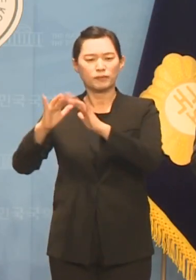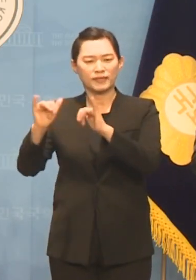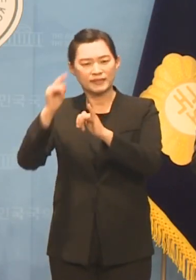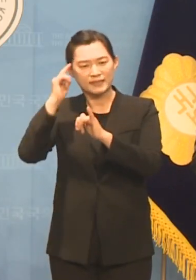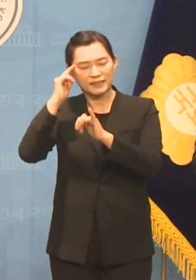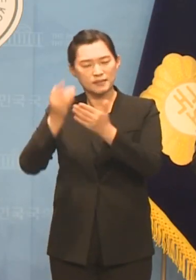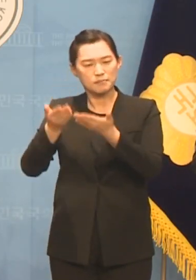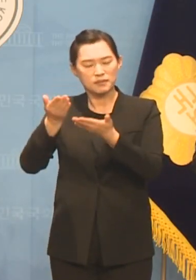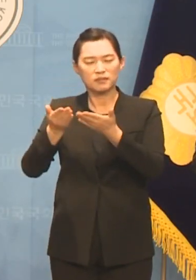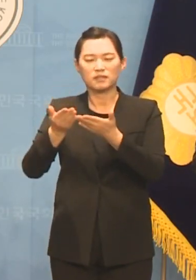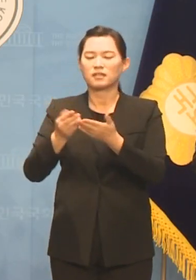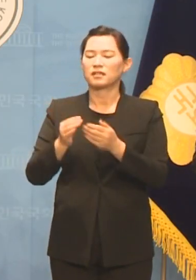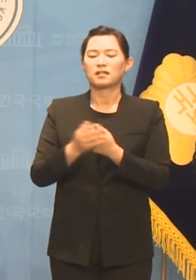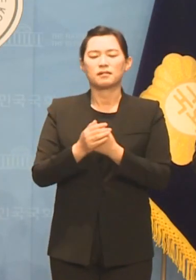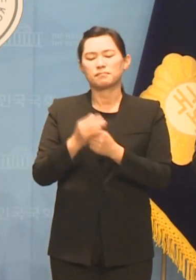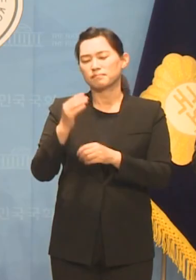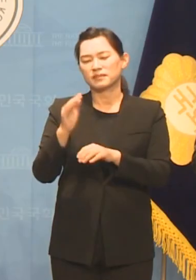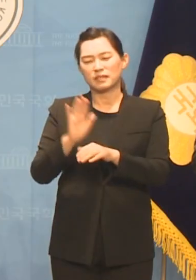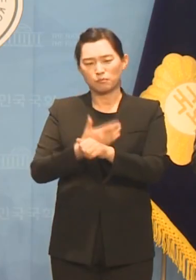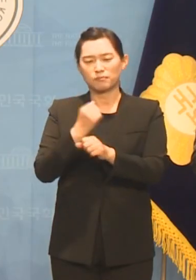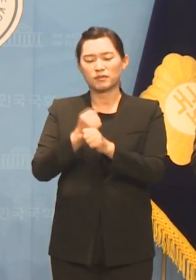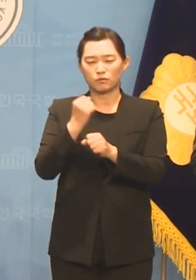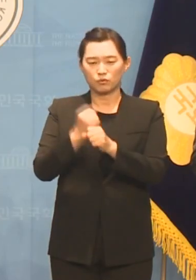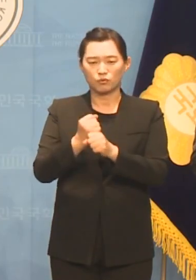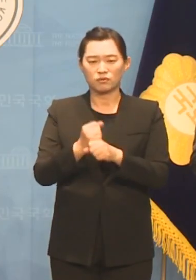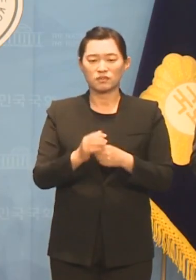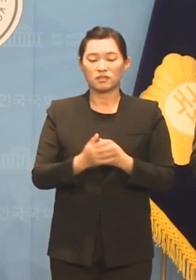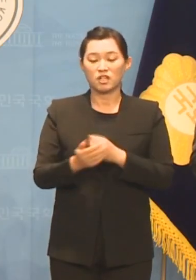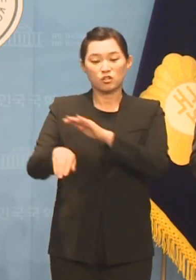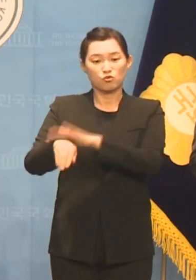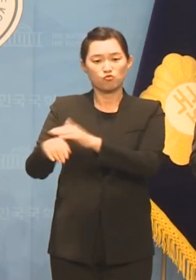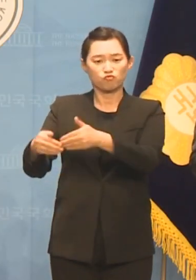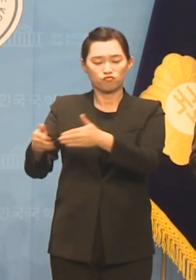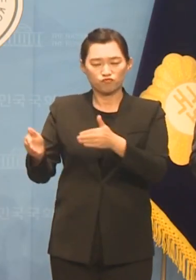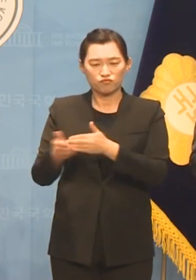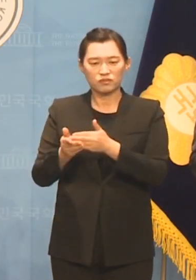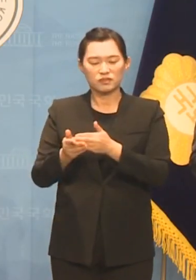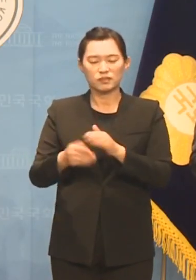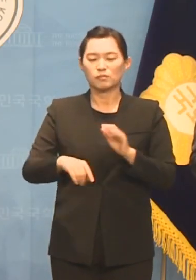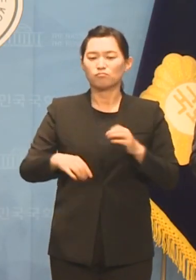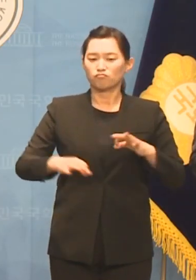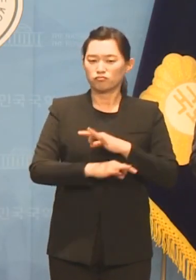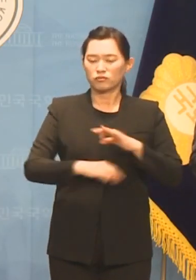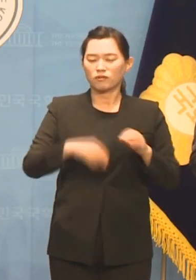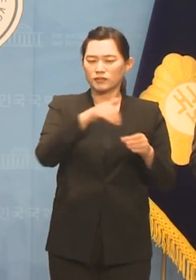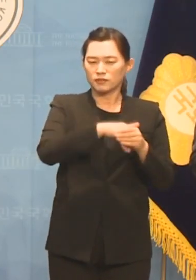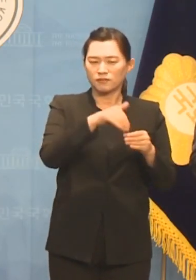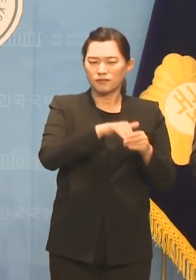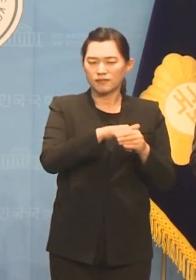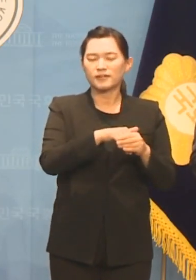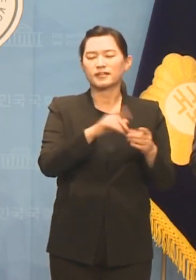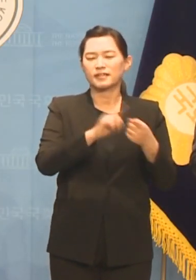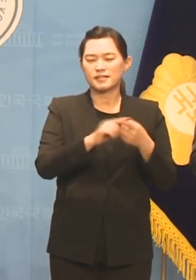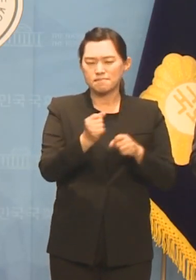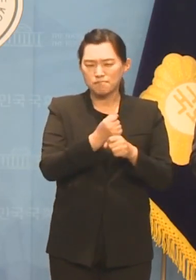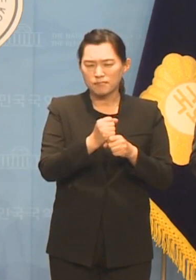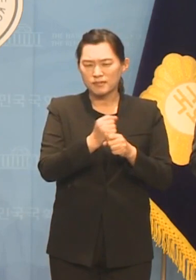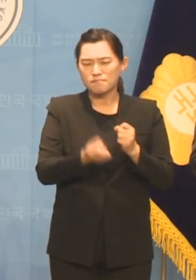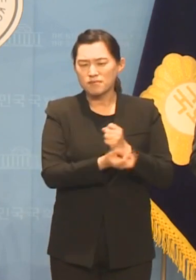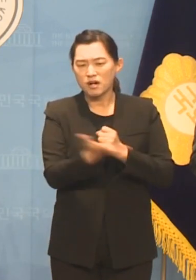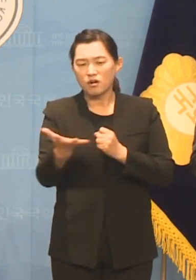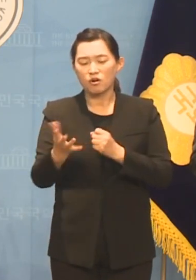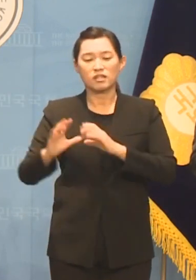민주주의를 위협하는 심각한 범죄입니다. 현재 극우 세력들은 부정선거 음모론을 확산하며